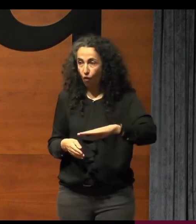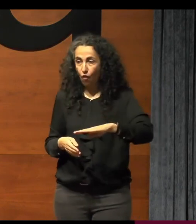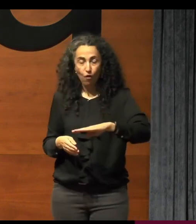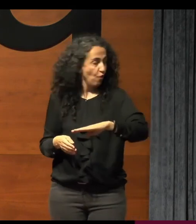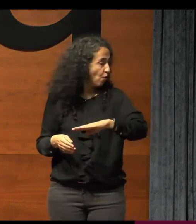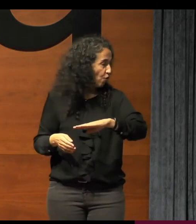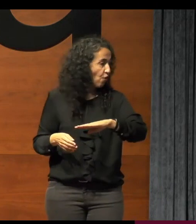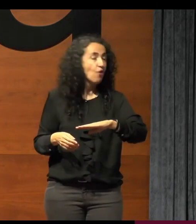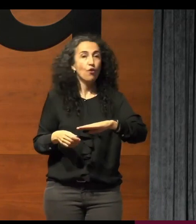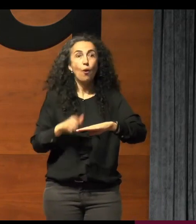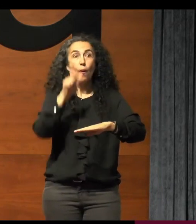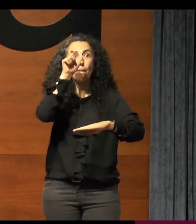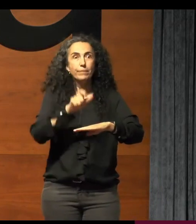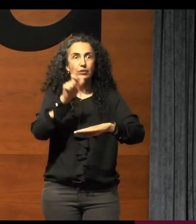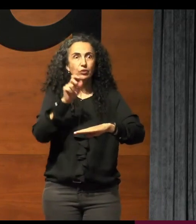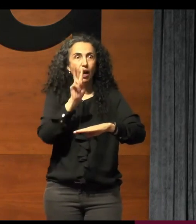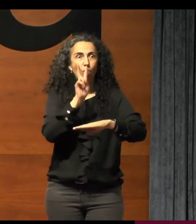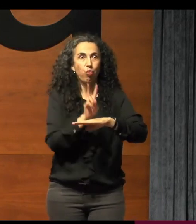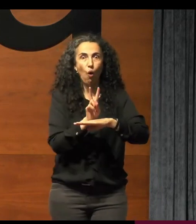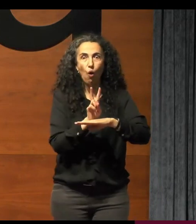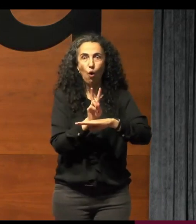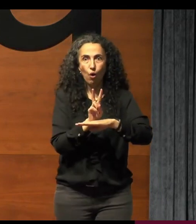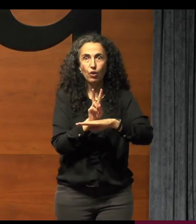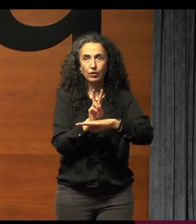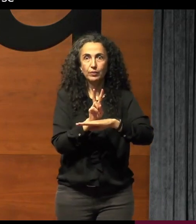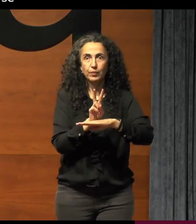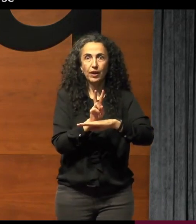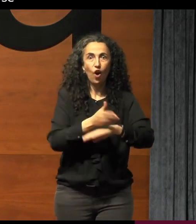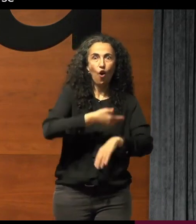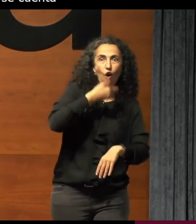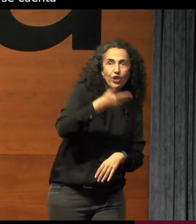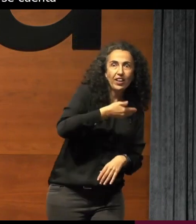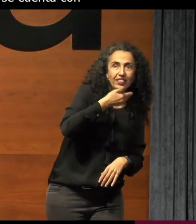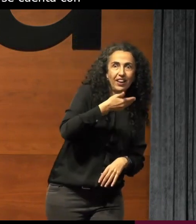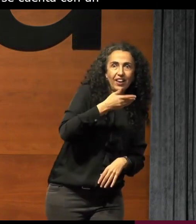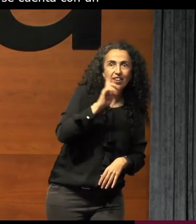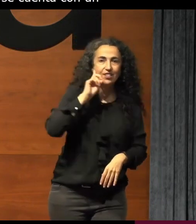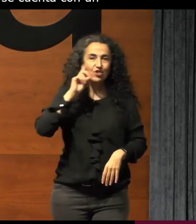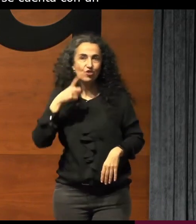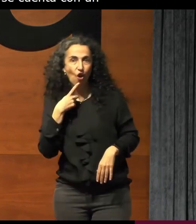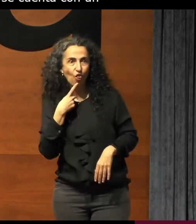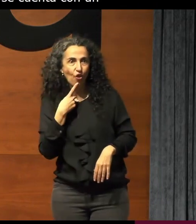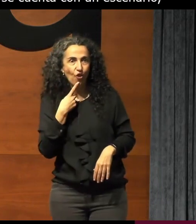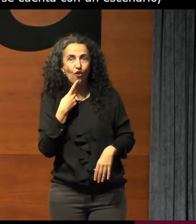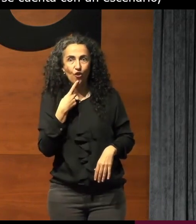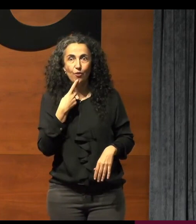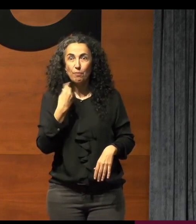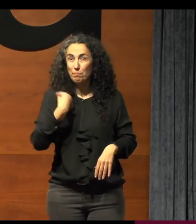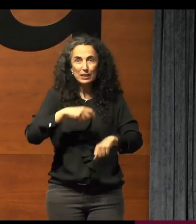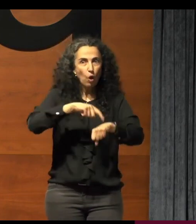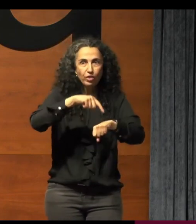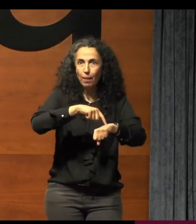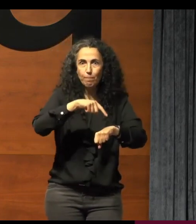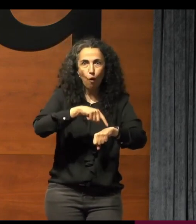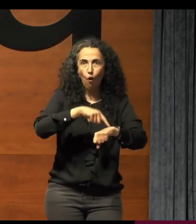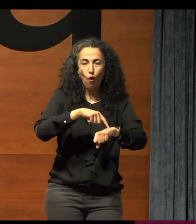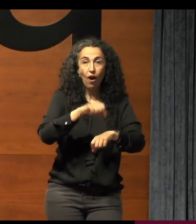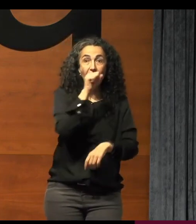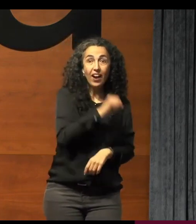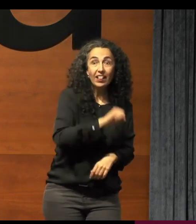donde también se cuenta con un escenario, pero esta vez en vez de ser una persona sorda solo signando, pueden ser una